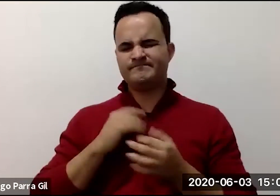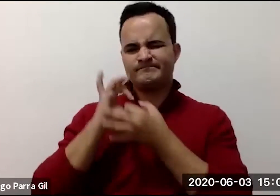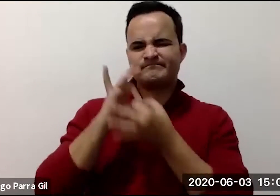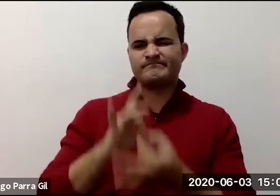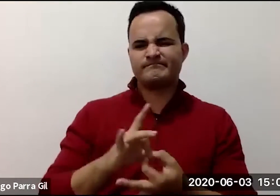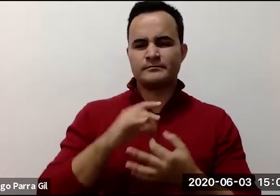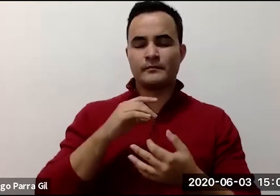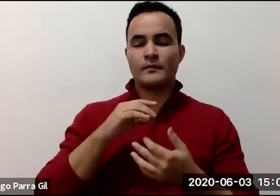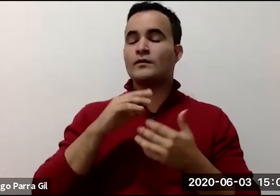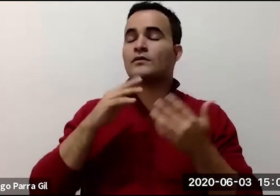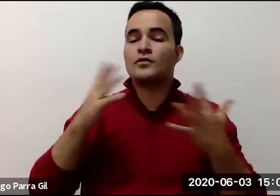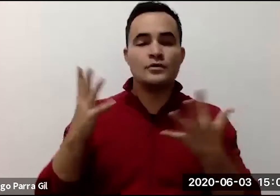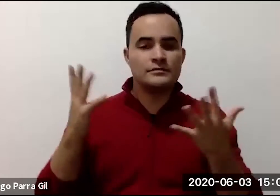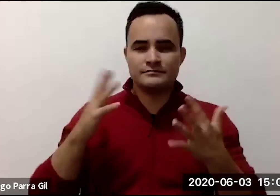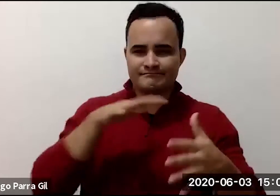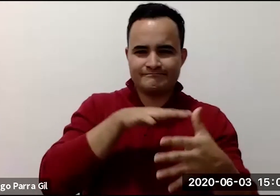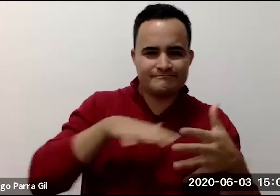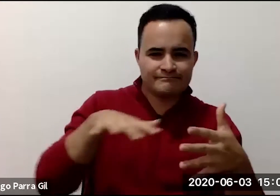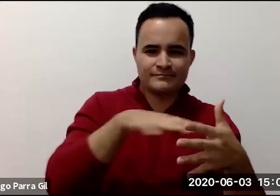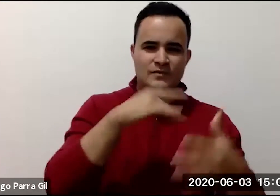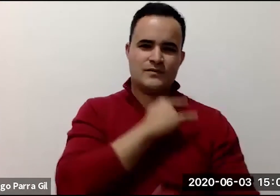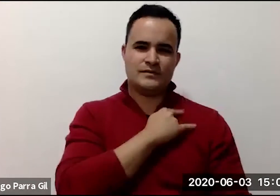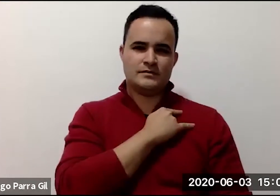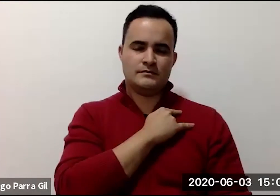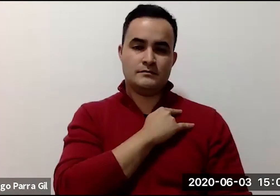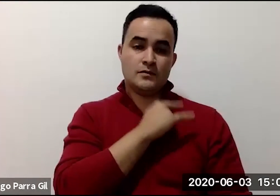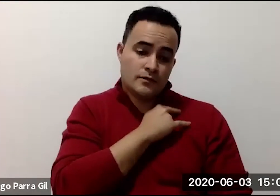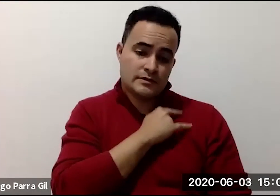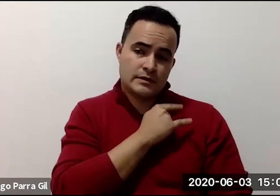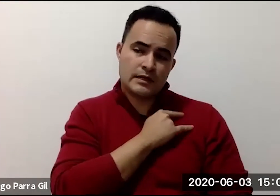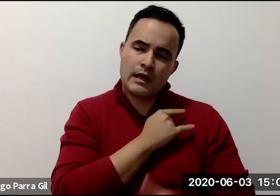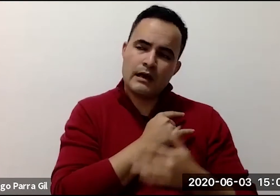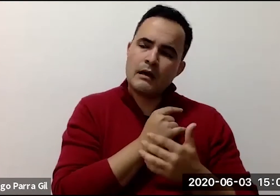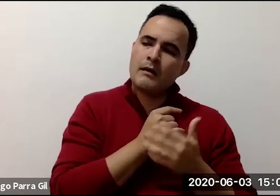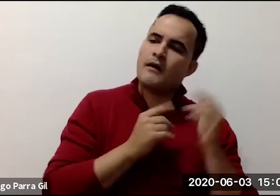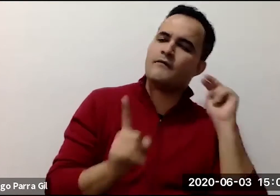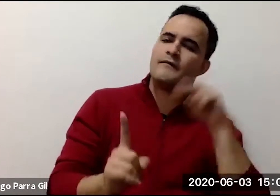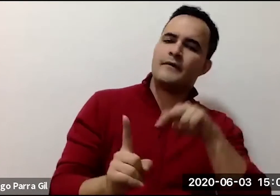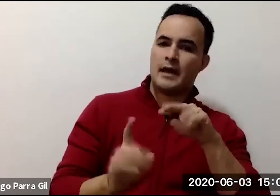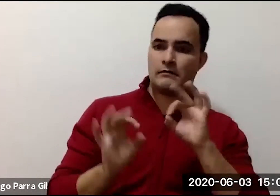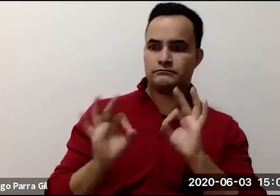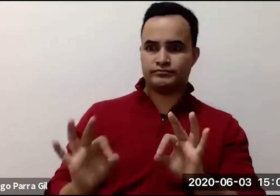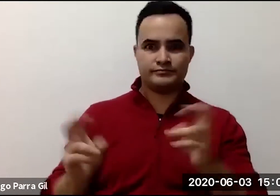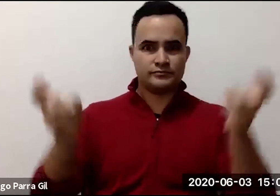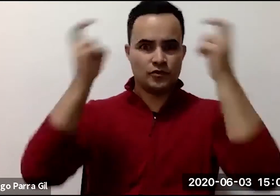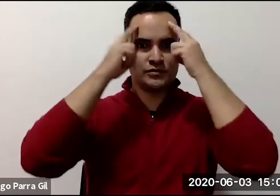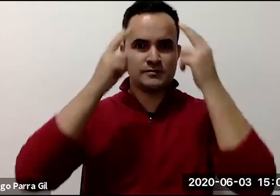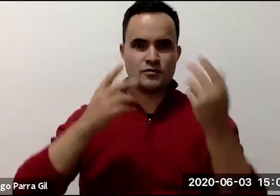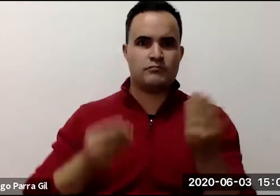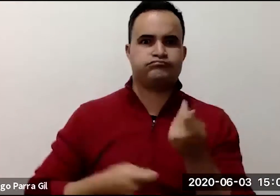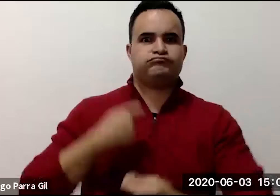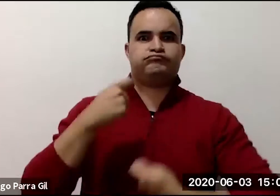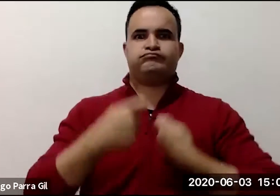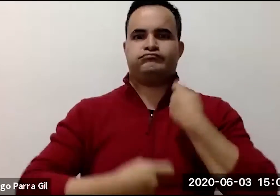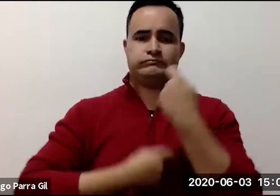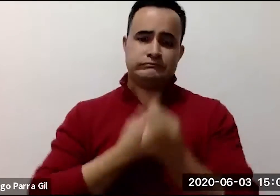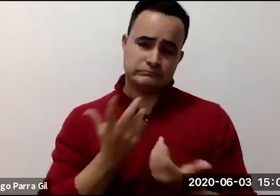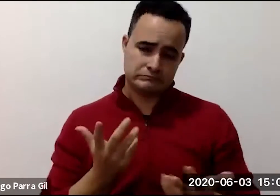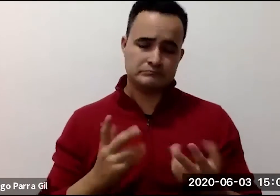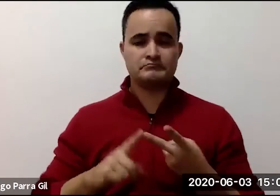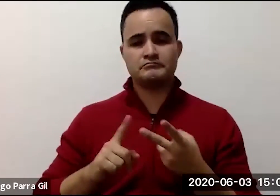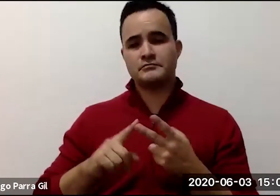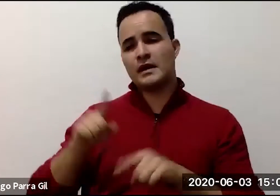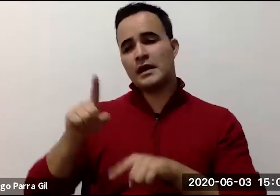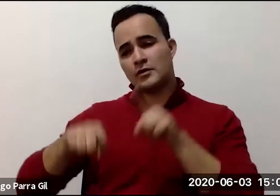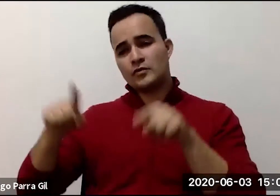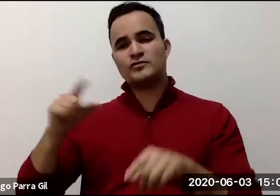espacio que se ha convertido en el lugar del mercado del conocimiento con un nuevo proletariado académico del